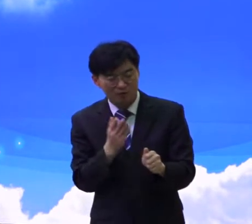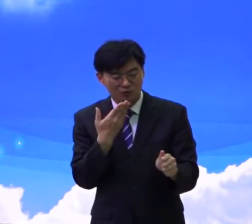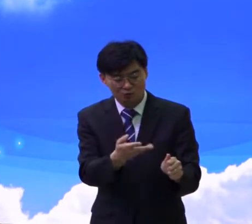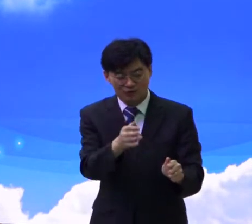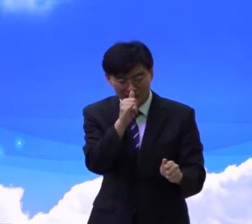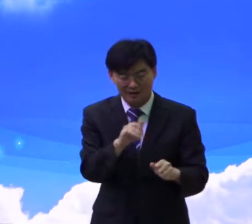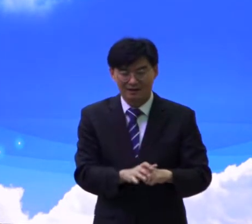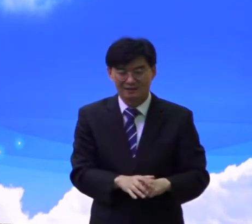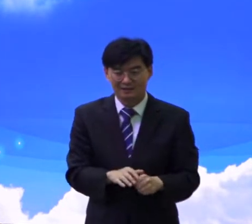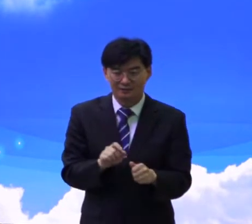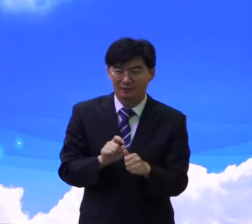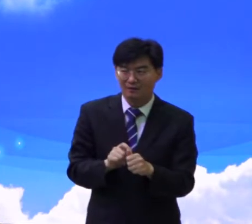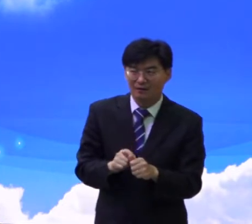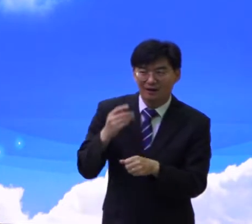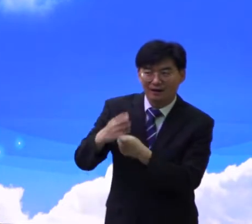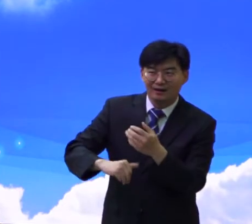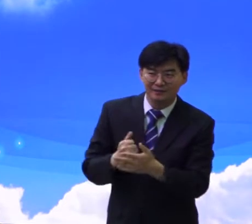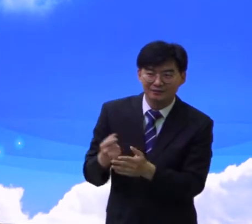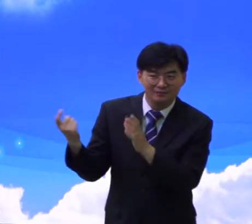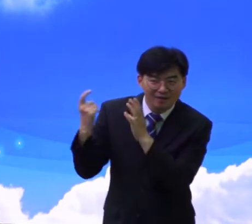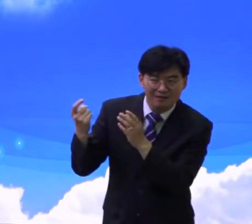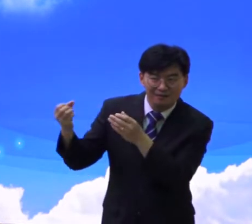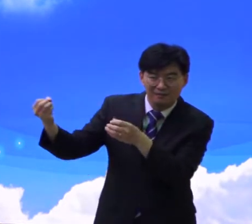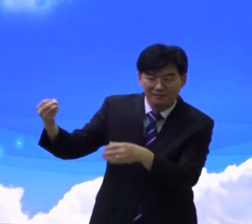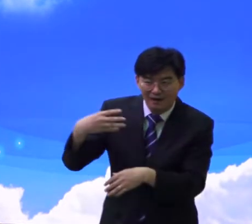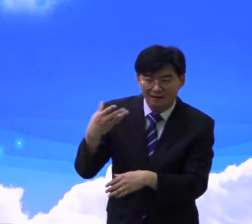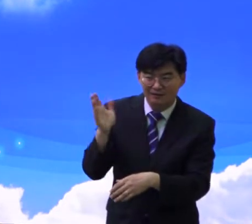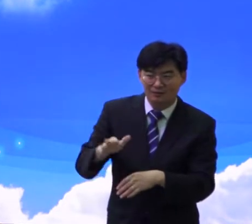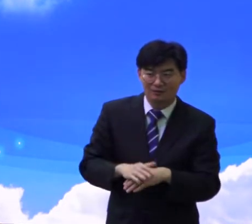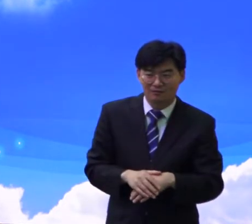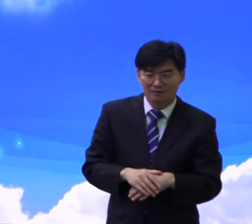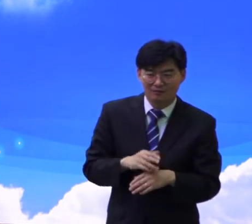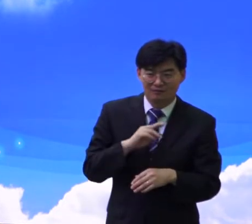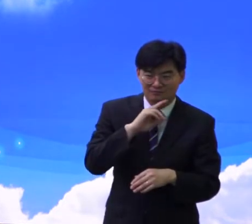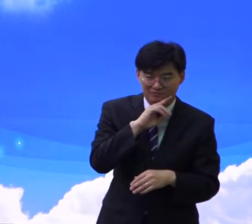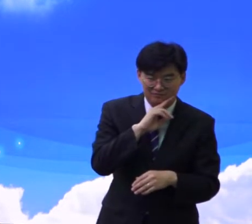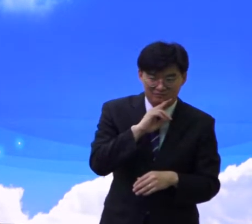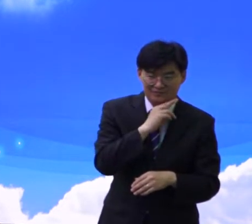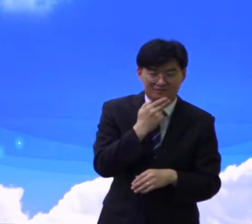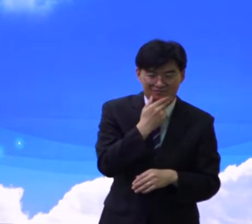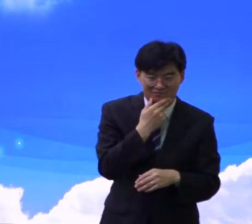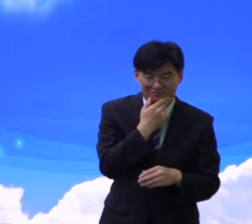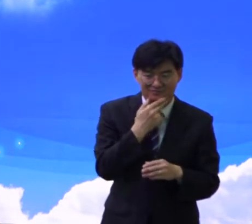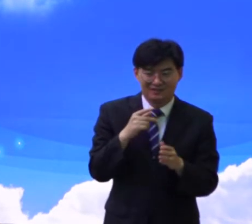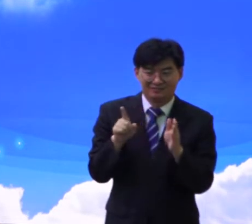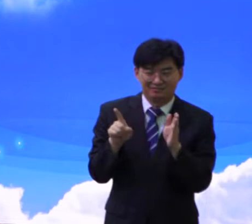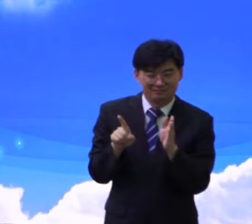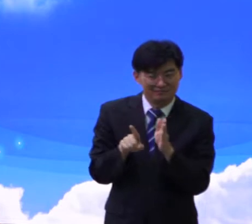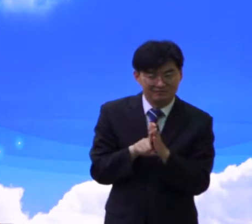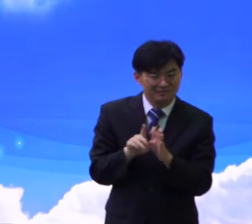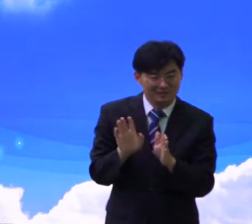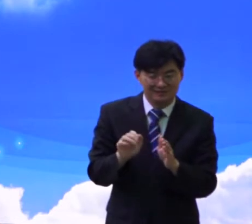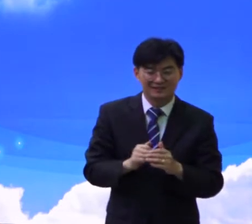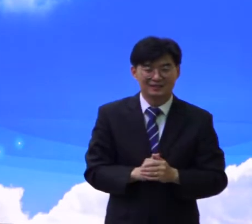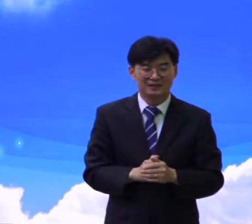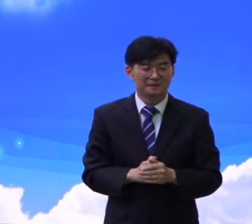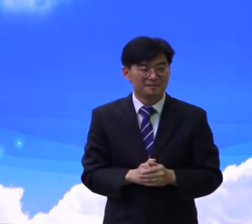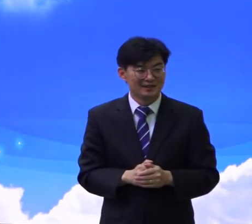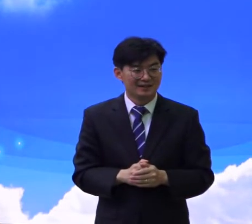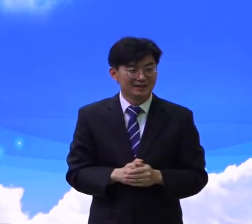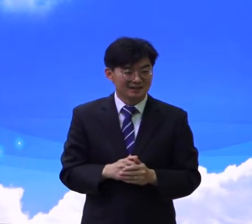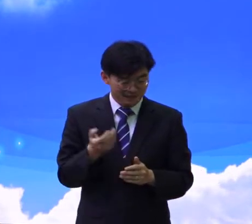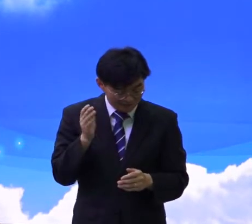기돈은 하나님의 음성을 듣고서 더 큰 강한 믿음이 생겼습니다. 그리고 용기를 내어서